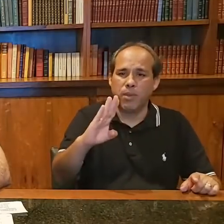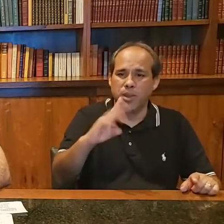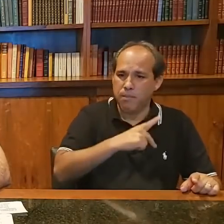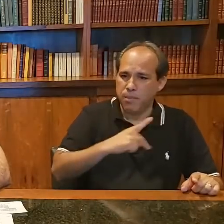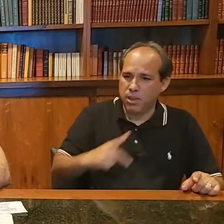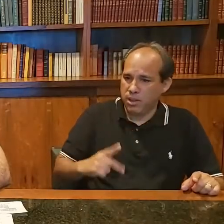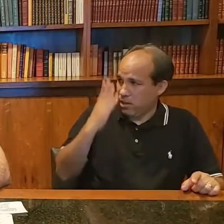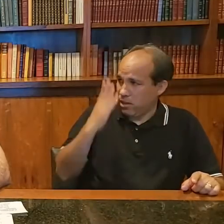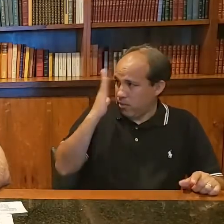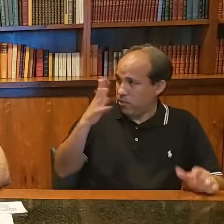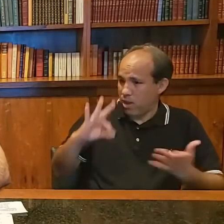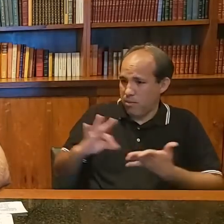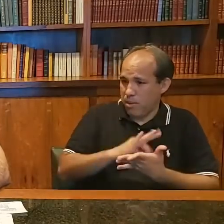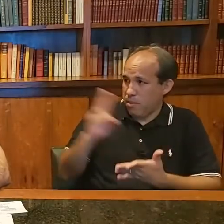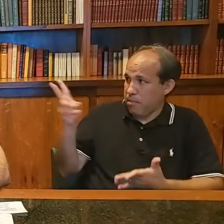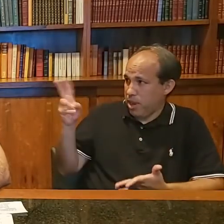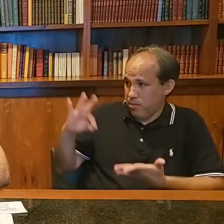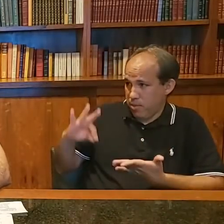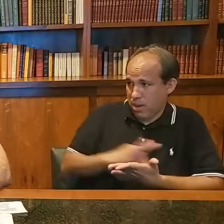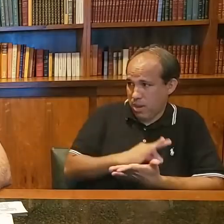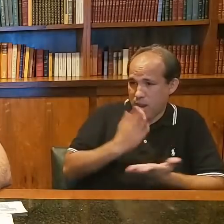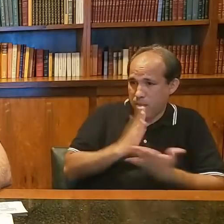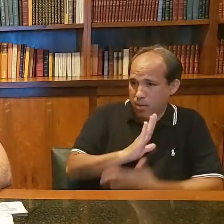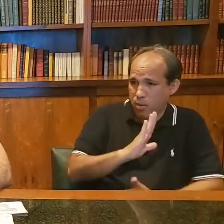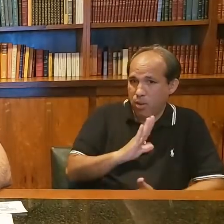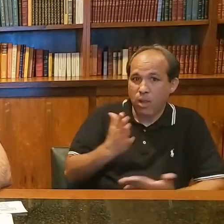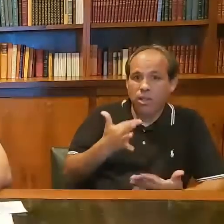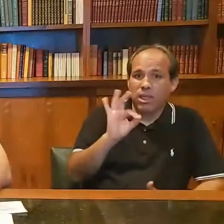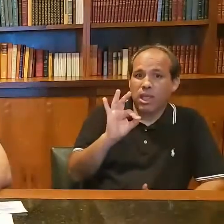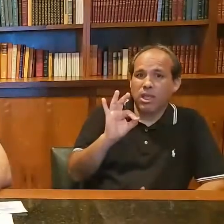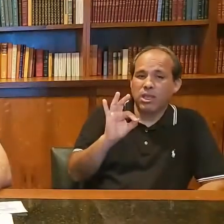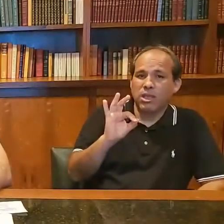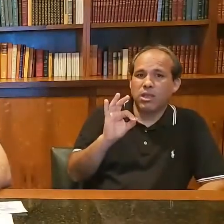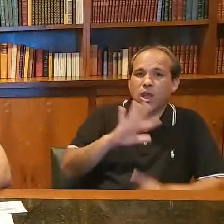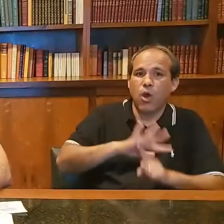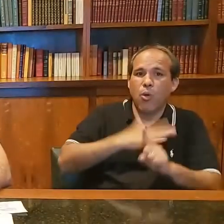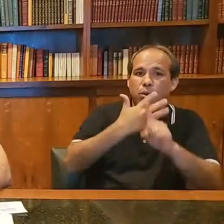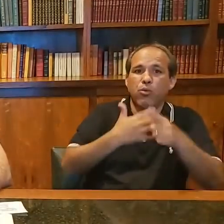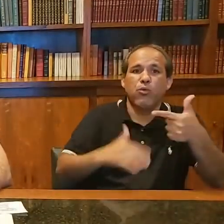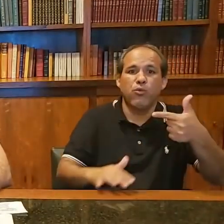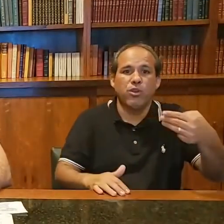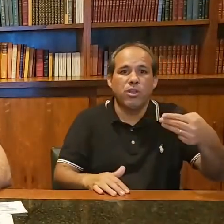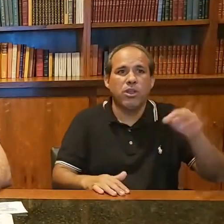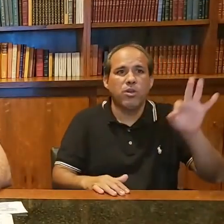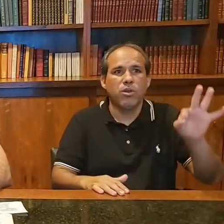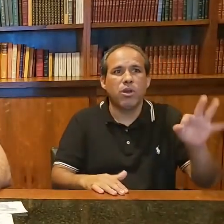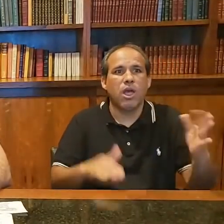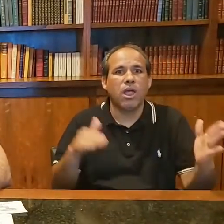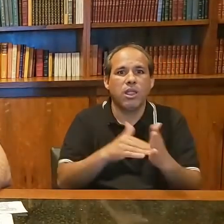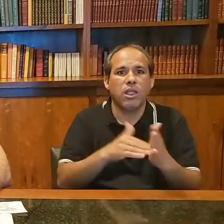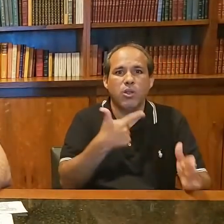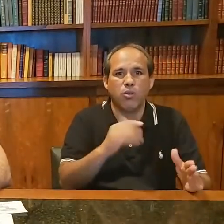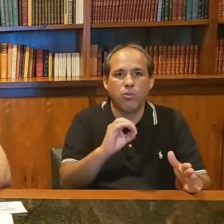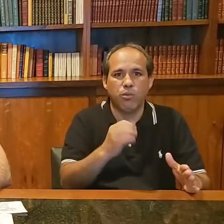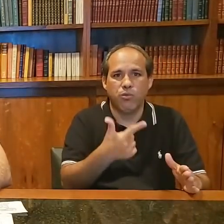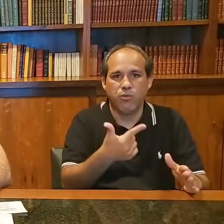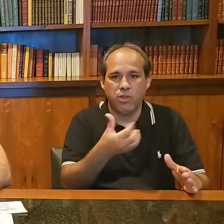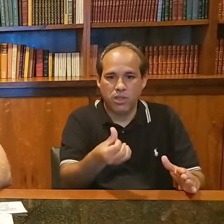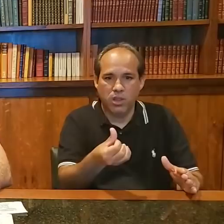foi sancionado pelo senhor, que passa de 10% para 23% até 2026,